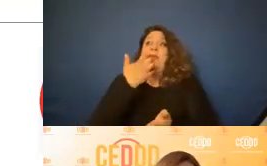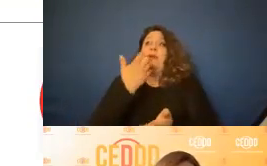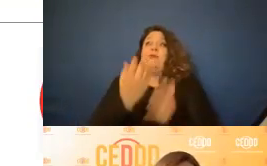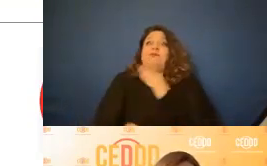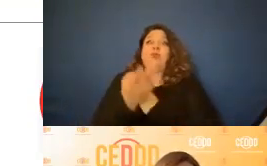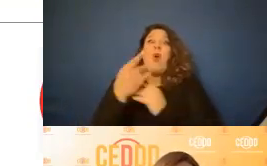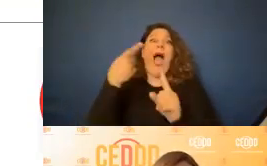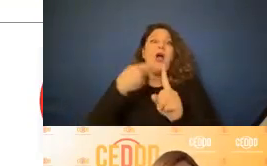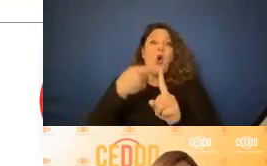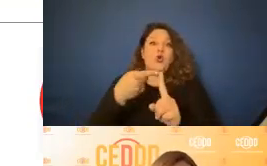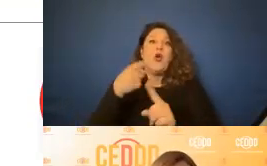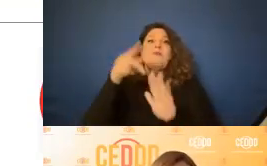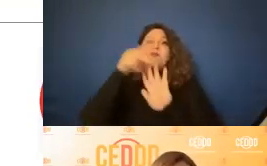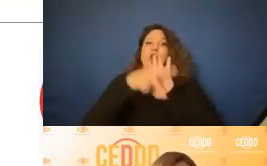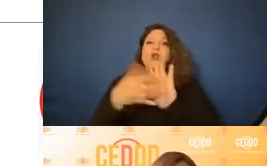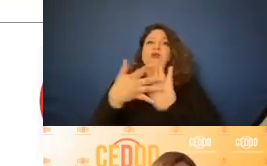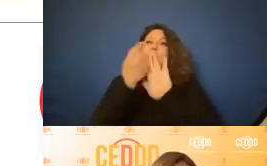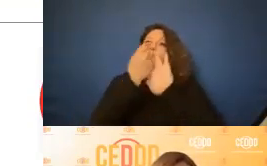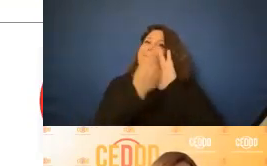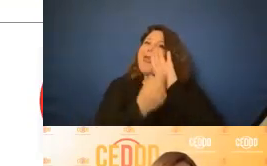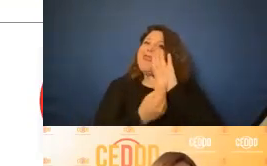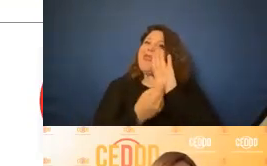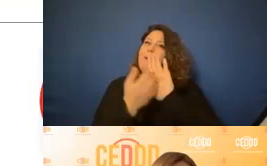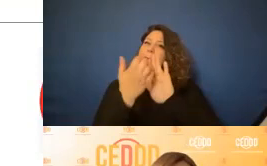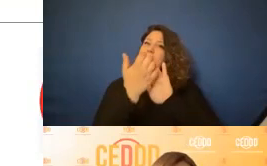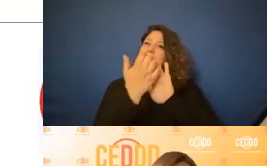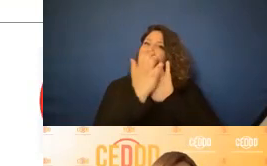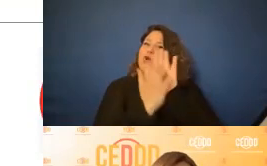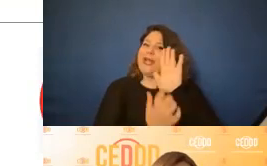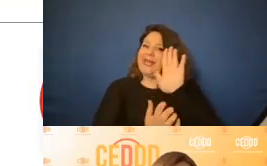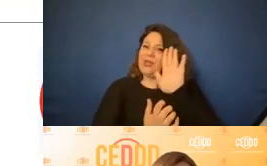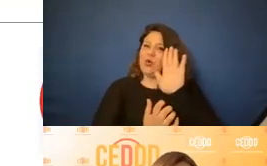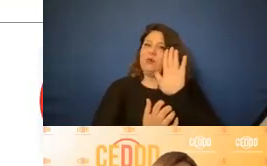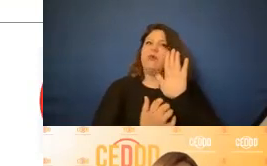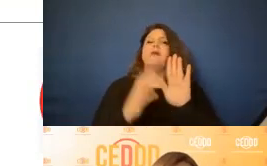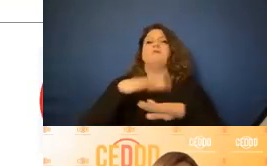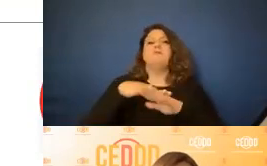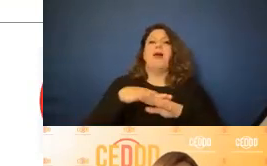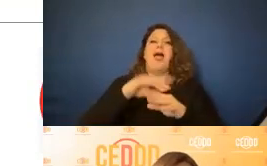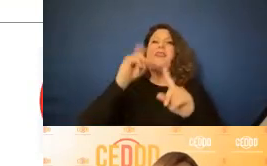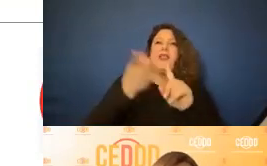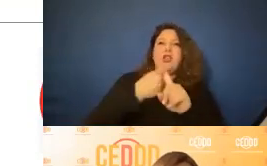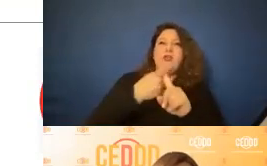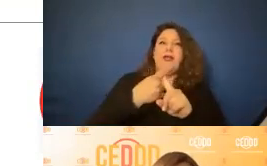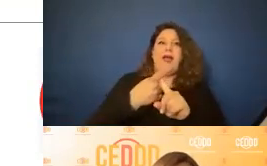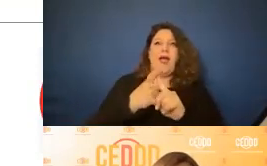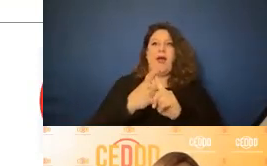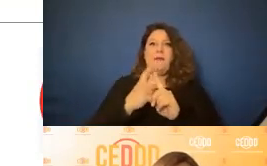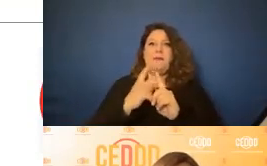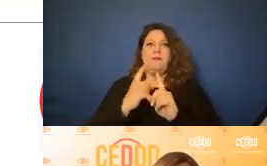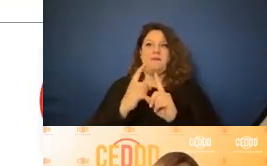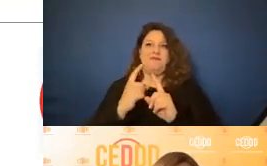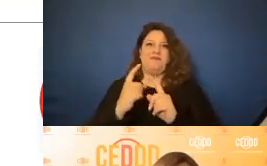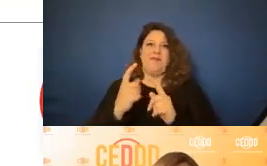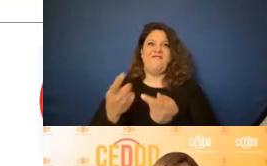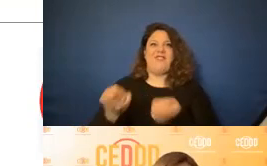son un conjunto de medidas recogidas por escrito que permiten detectar, diagnosticar, frenar y parar la situación de conflicto, y podemos tener 2